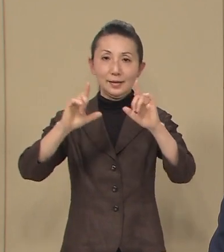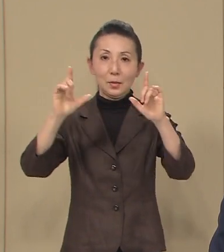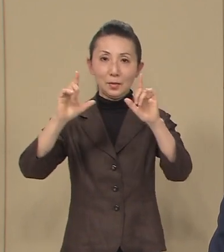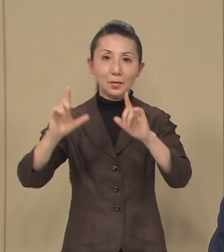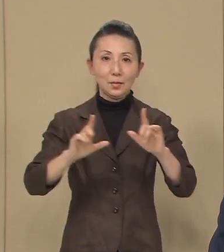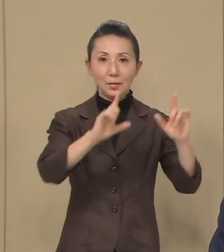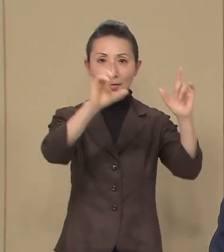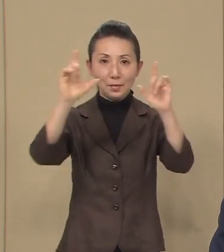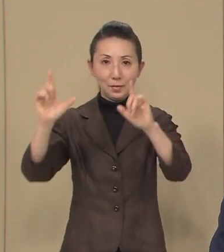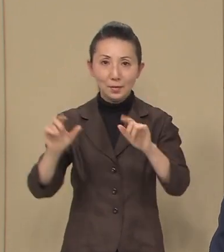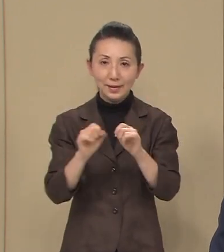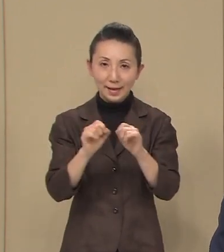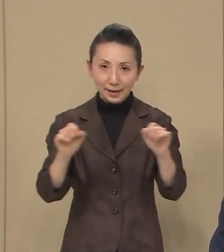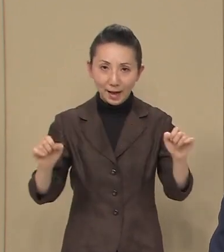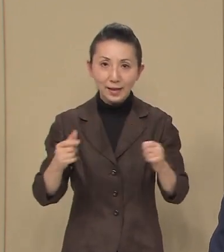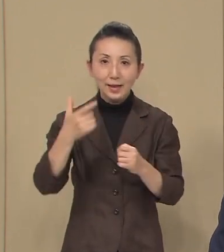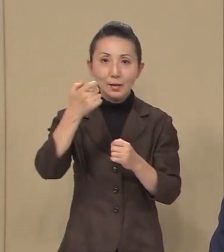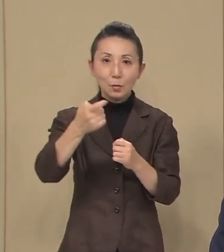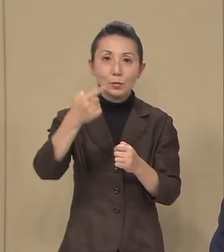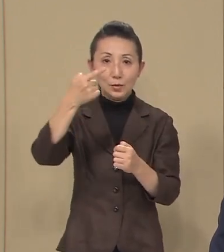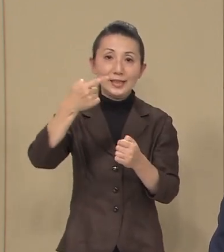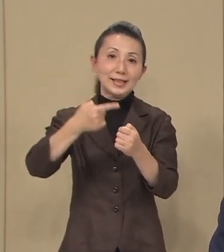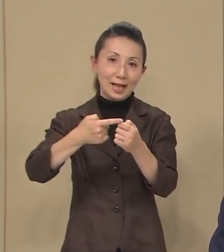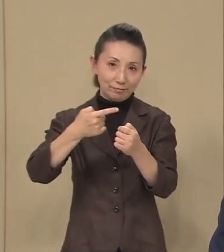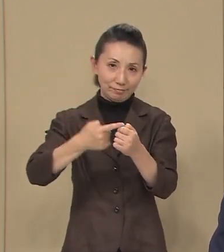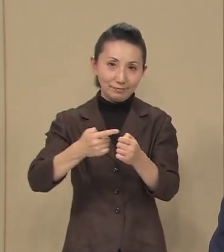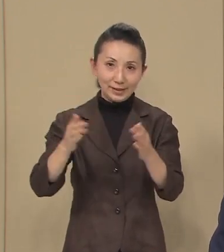61年